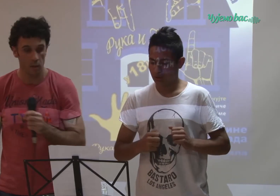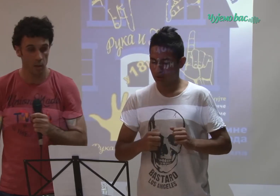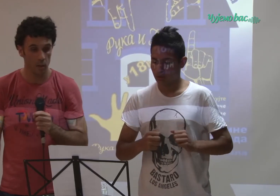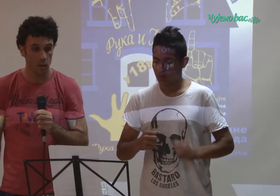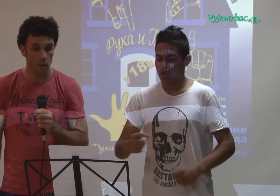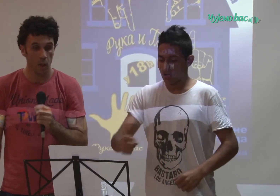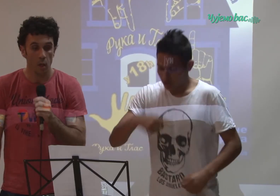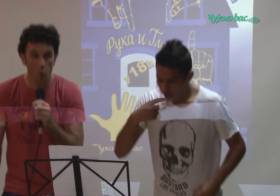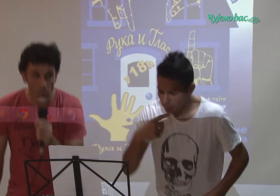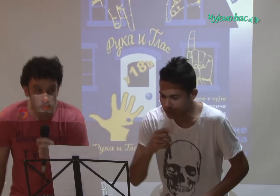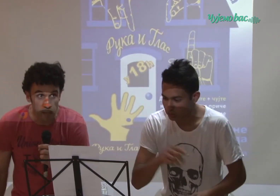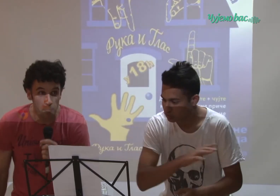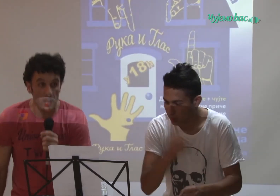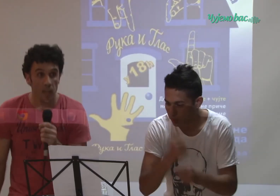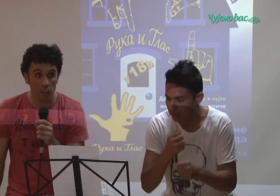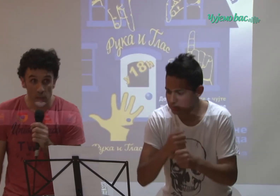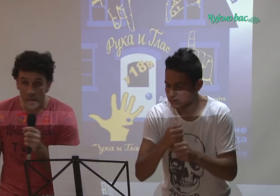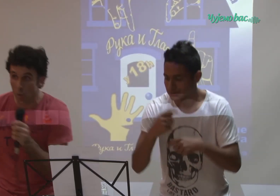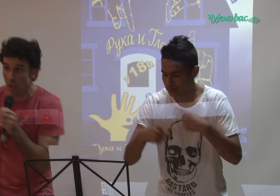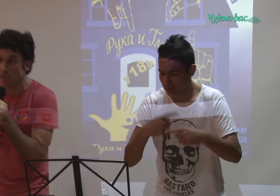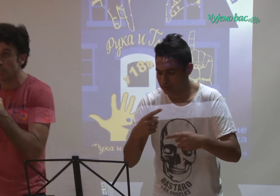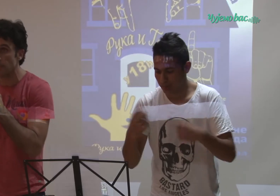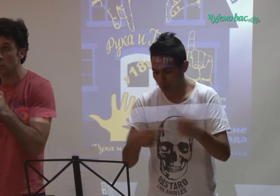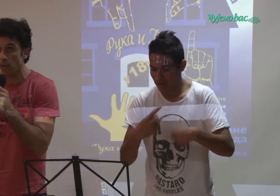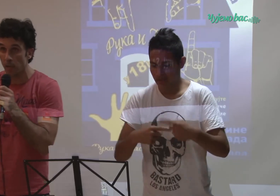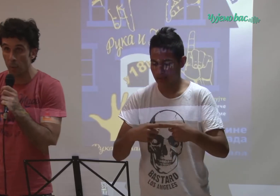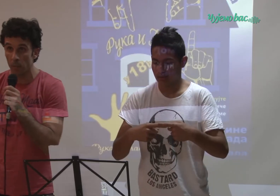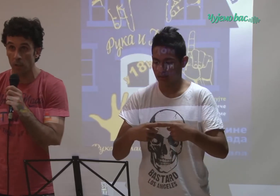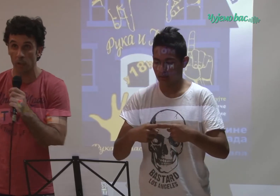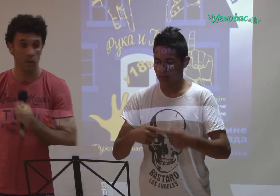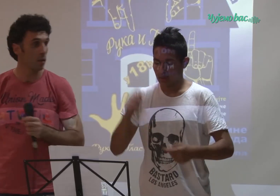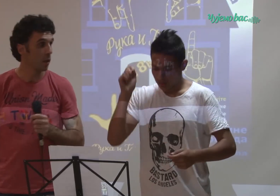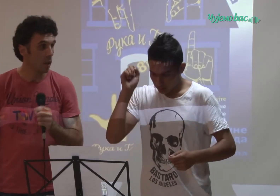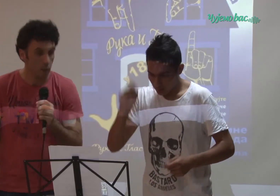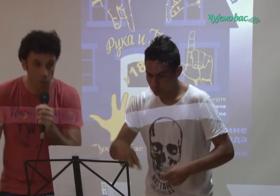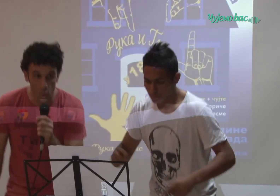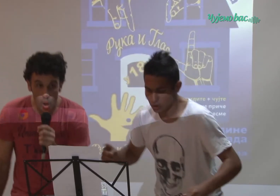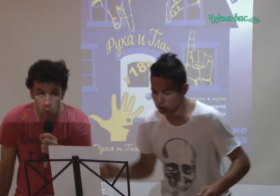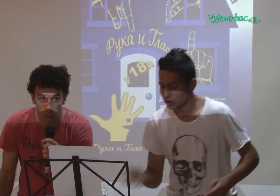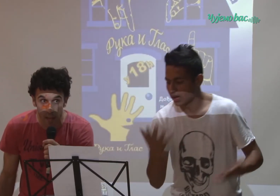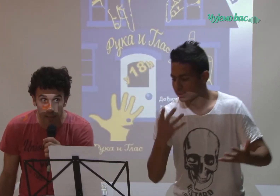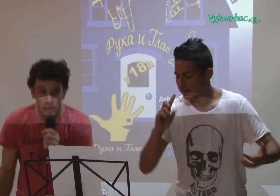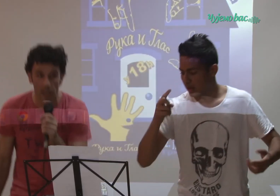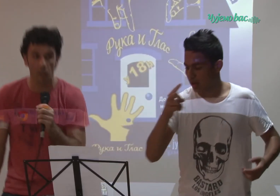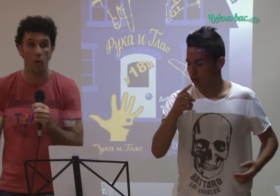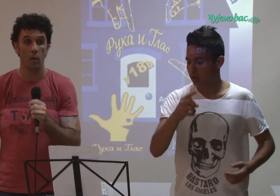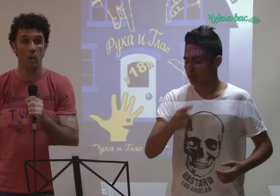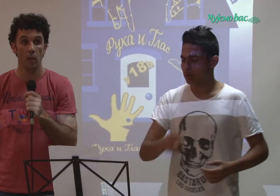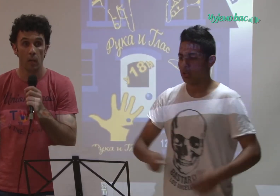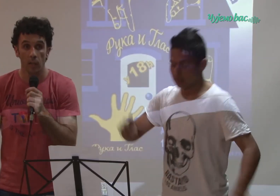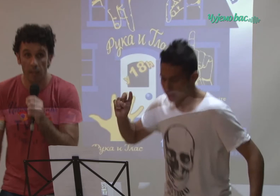muči. Govorim sebi da ću sve učiniti da se situacija promeni. Da ću otići negde